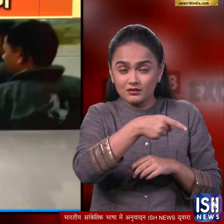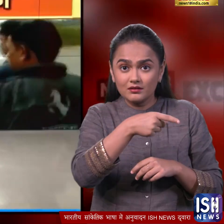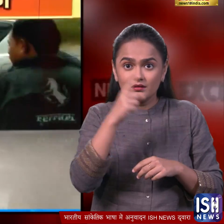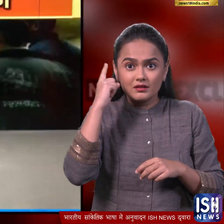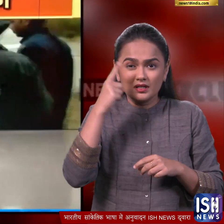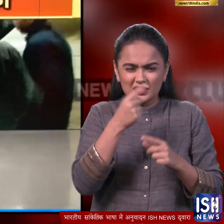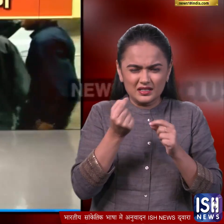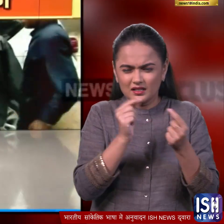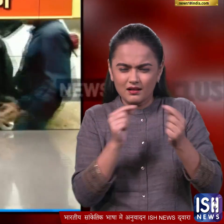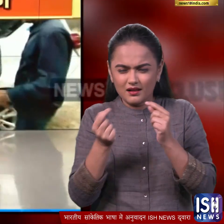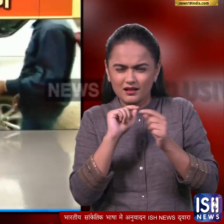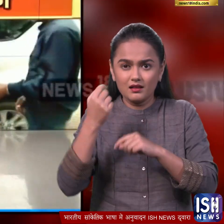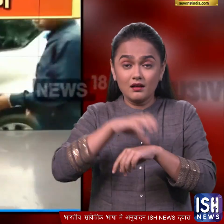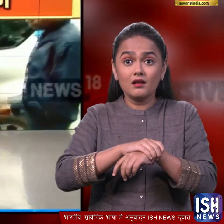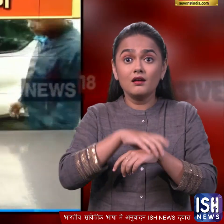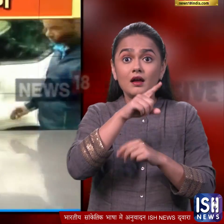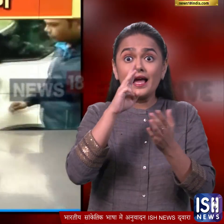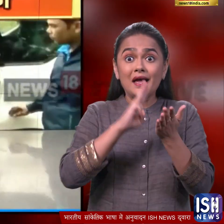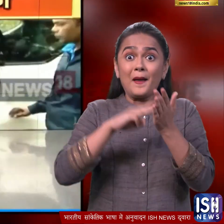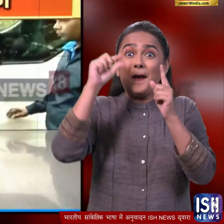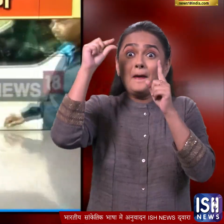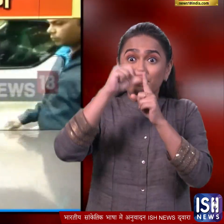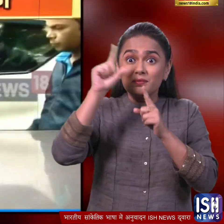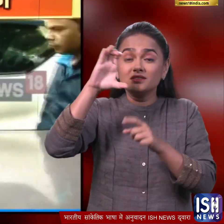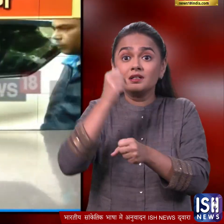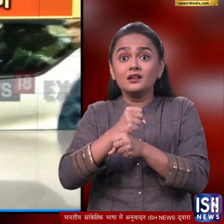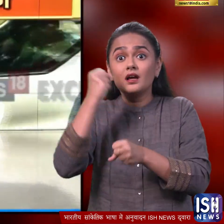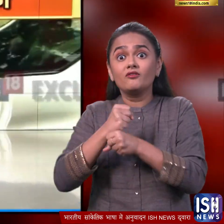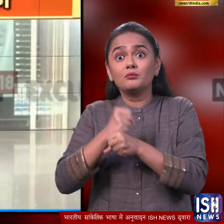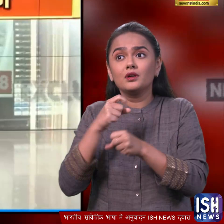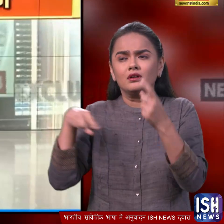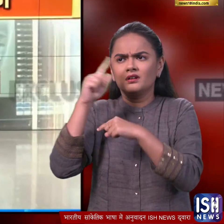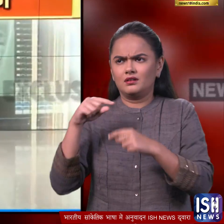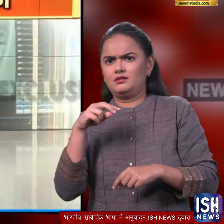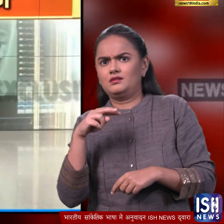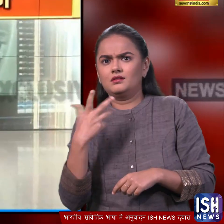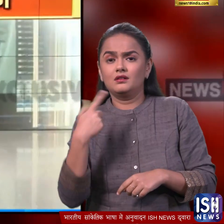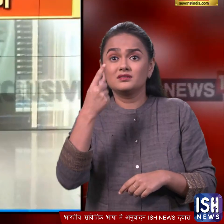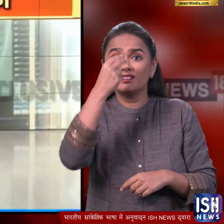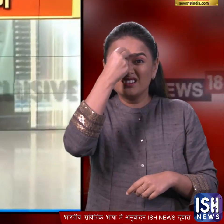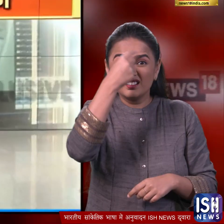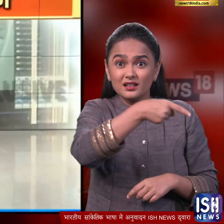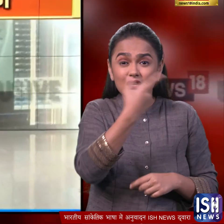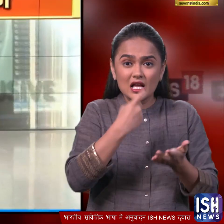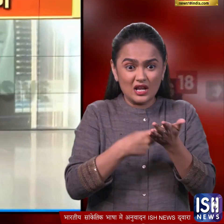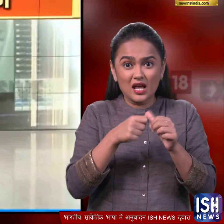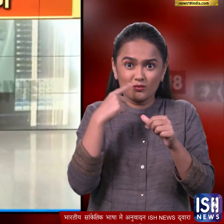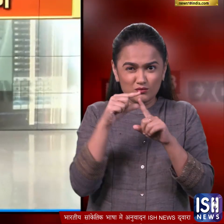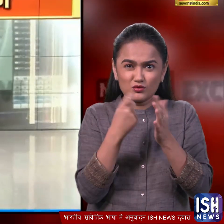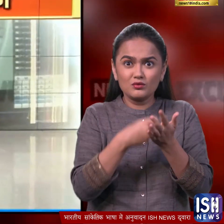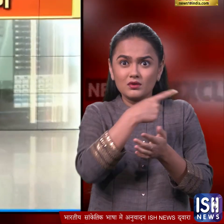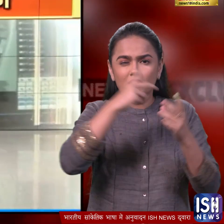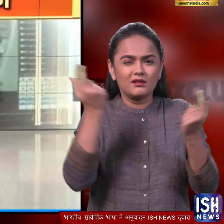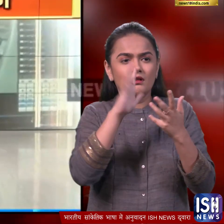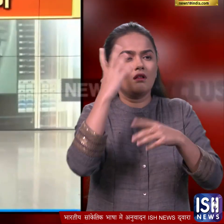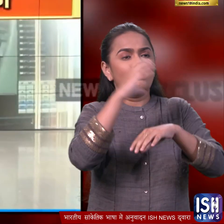की आनन फानन में हुई गिरफ्तारी पर मध्य प्रदेश और छत्तीसगढ़ सरकार में ठन गई। कालीचरण महाराज के खिलाफ रायपुर में की